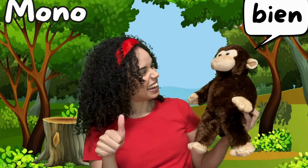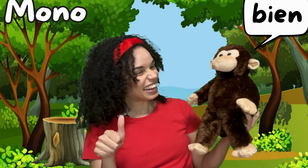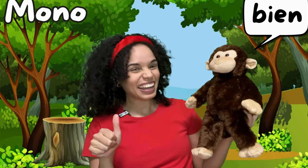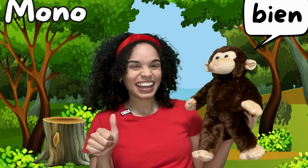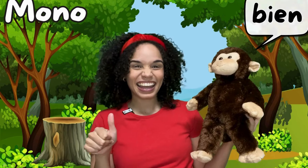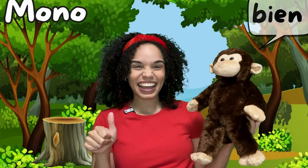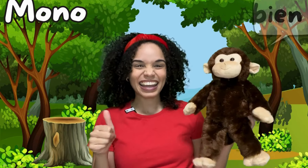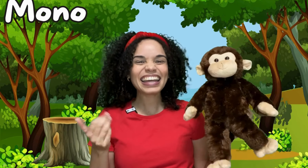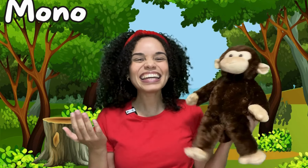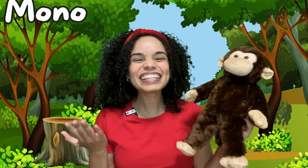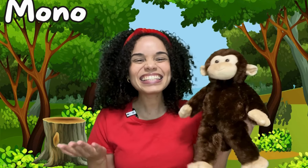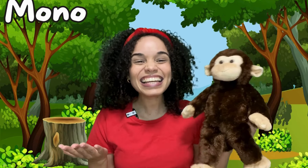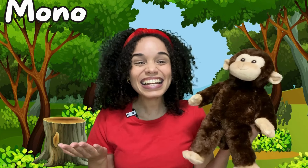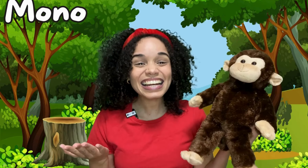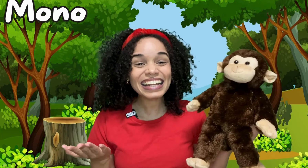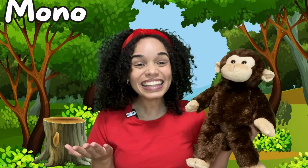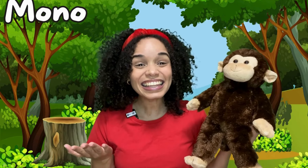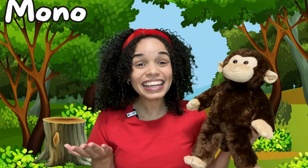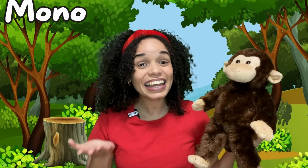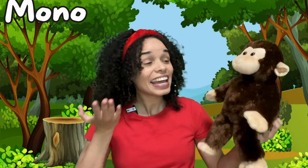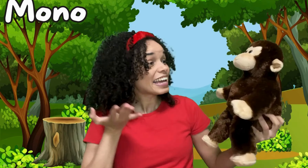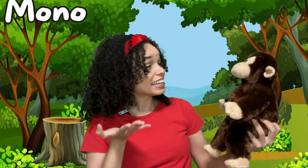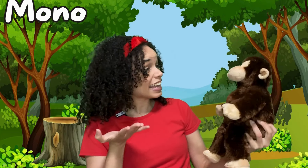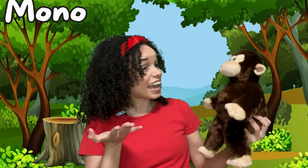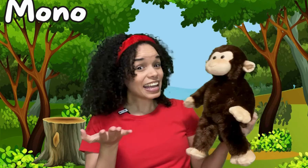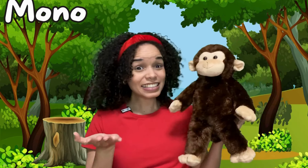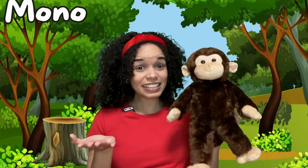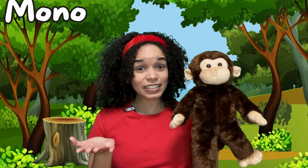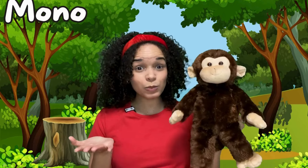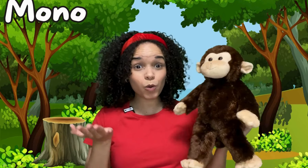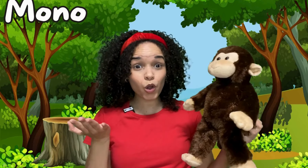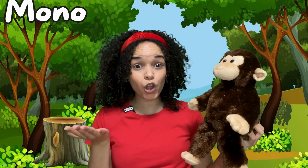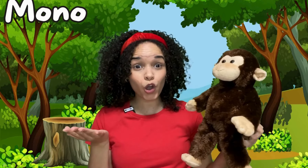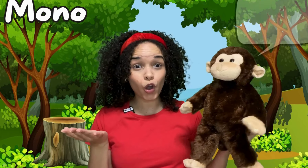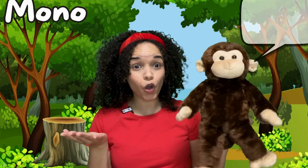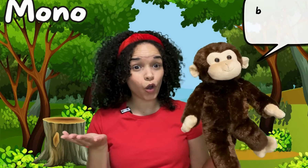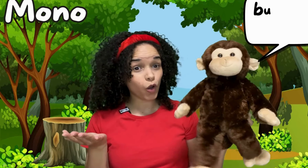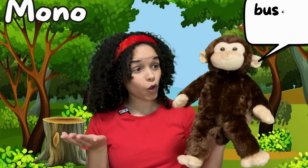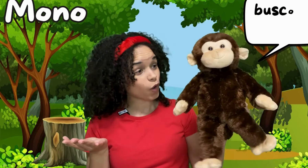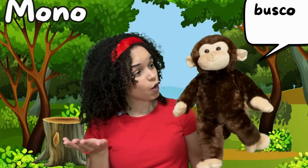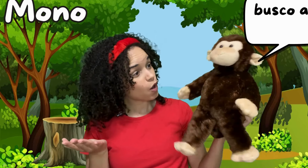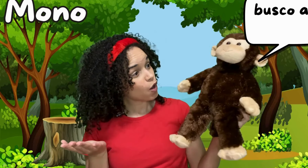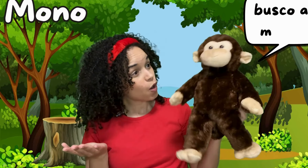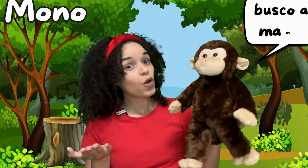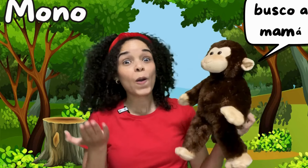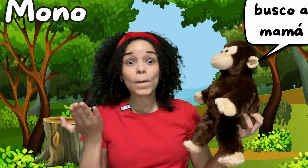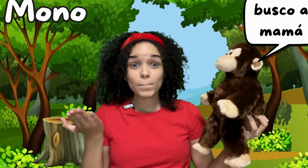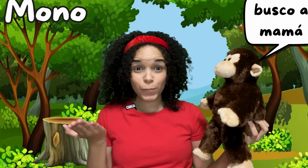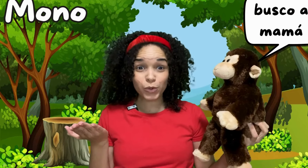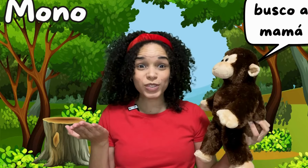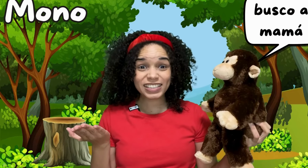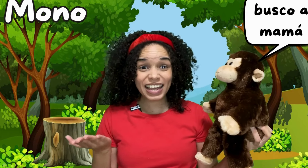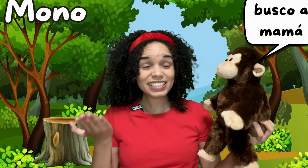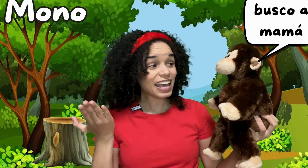bien excelente Qué haces mono buscas a